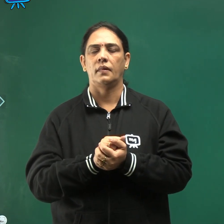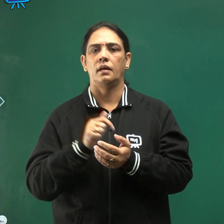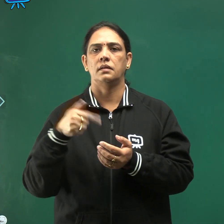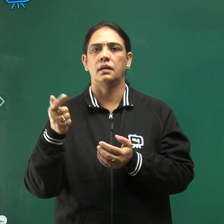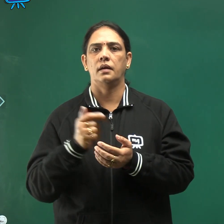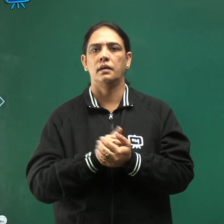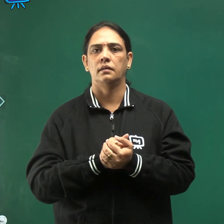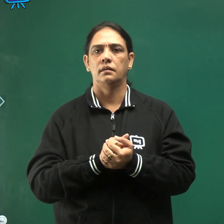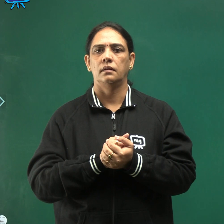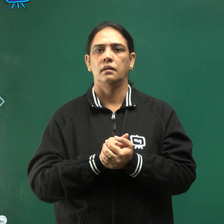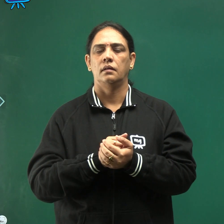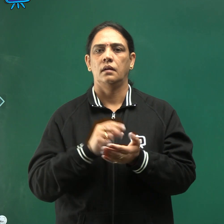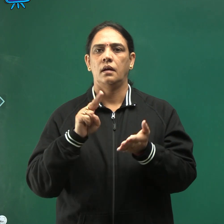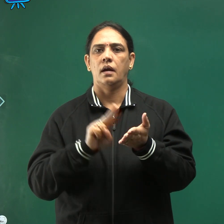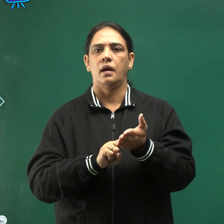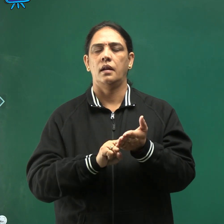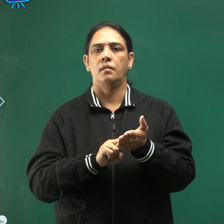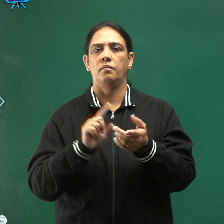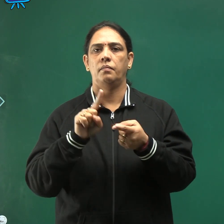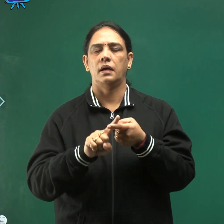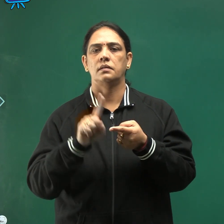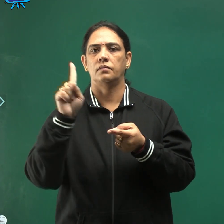इसलिए n+1